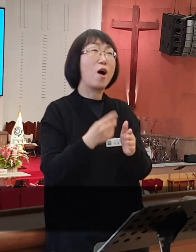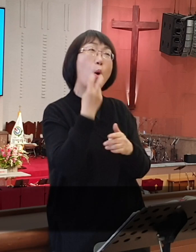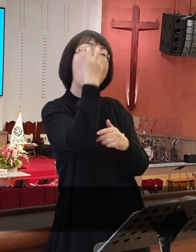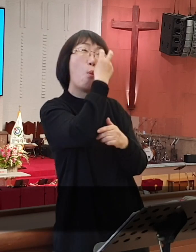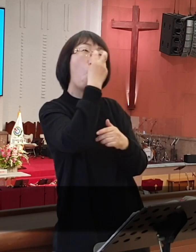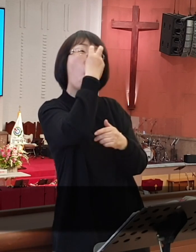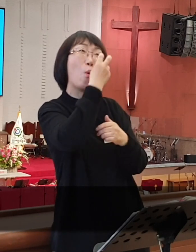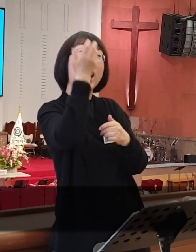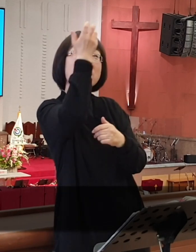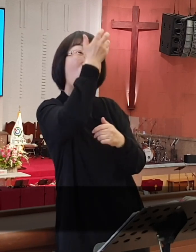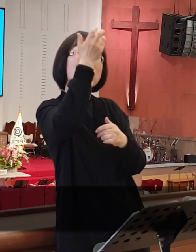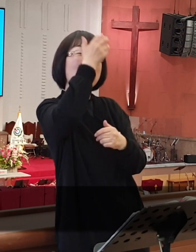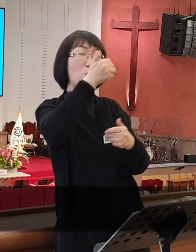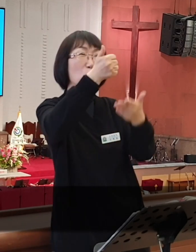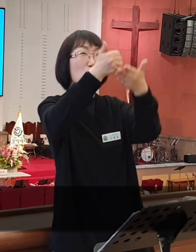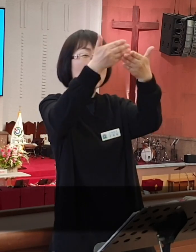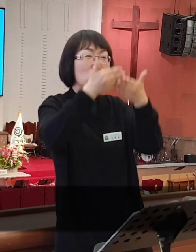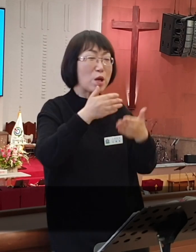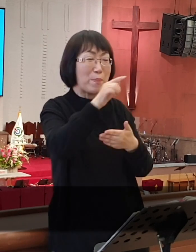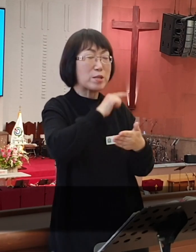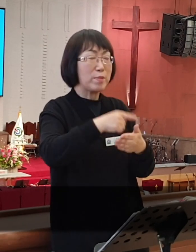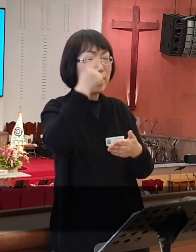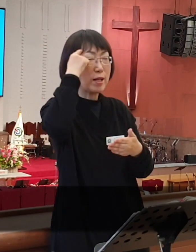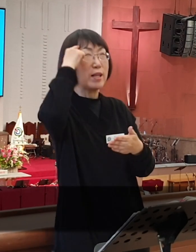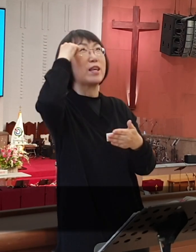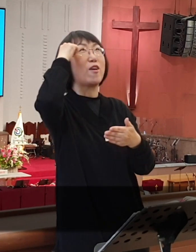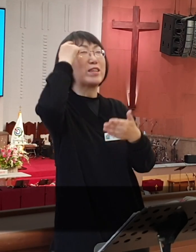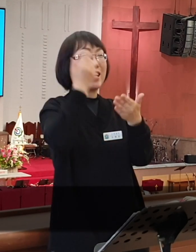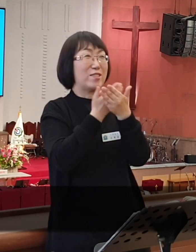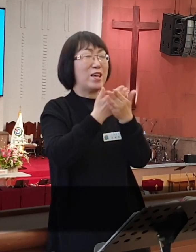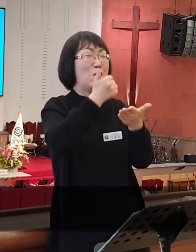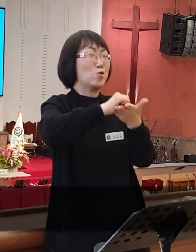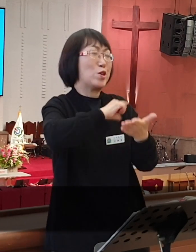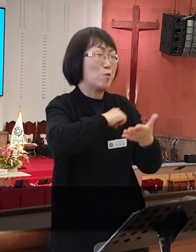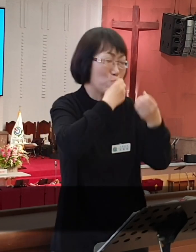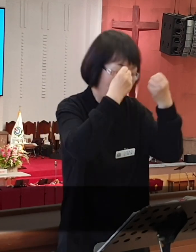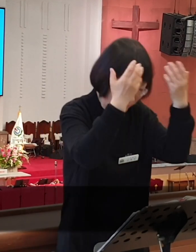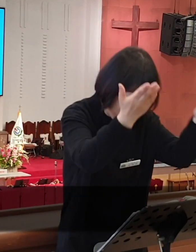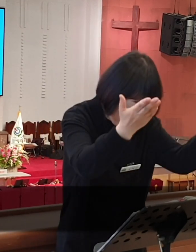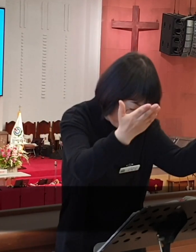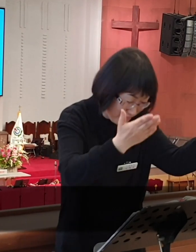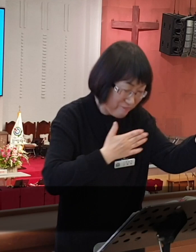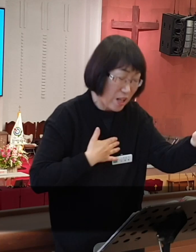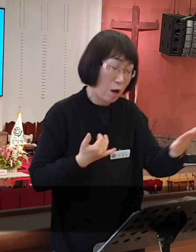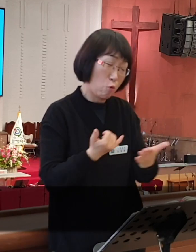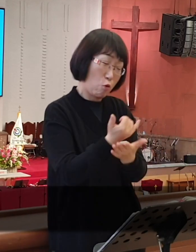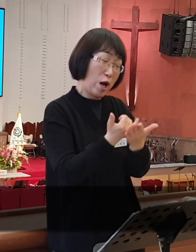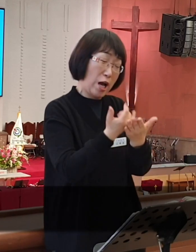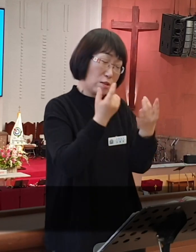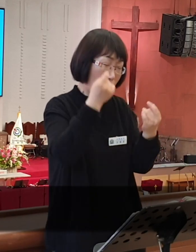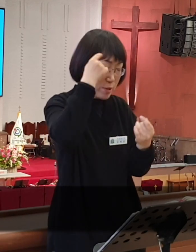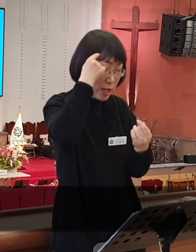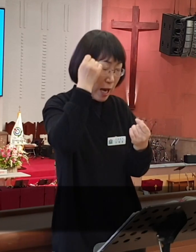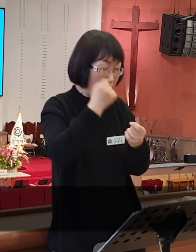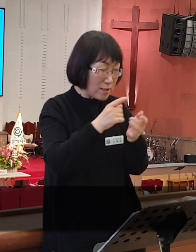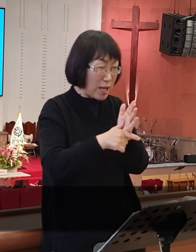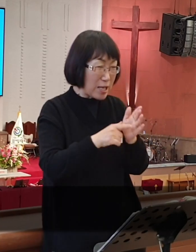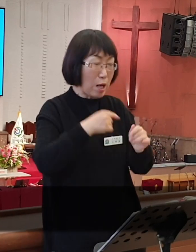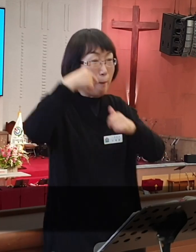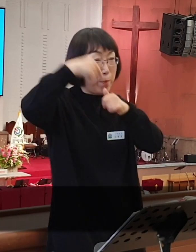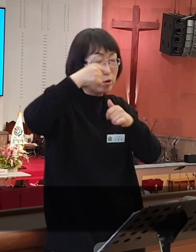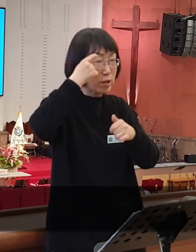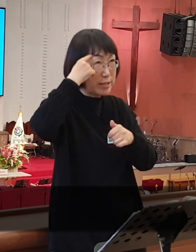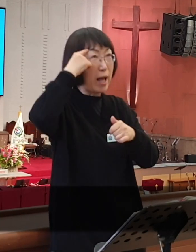보혜사가 주가 우리에게 주신 말씀들을 기억나게 하시기를 주의 이름으로 축원합니다. 내가 고아인가 보다 생각할 때 여러분 이 말씀, 이